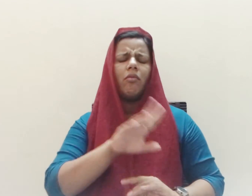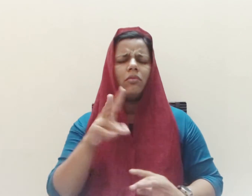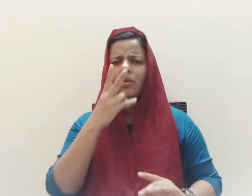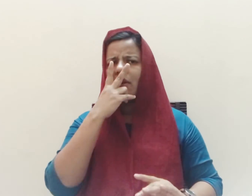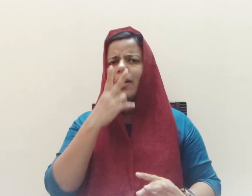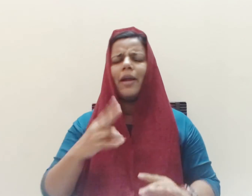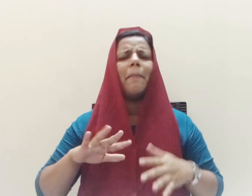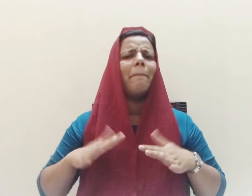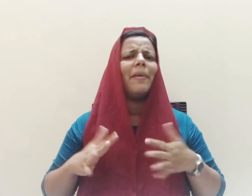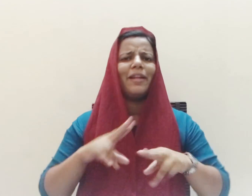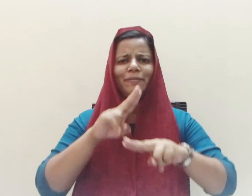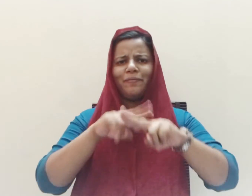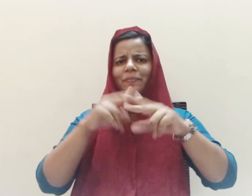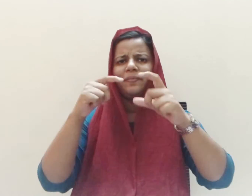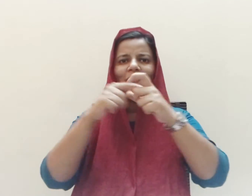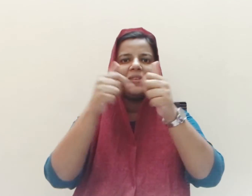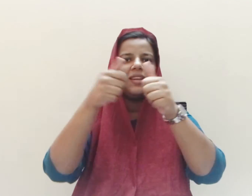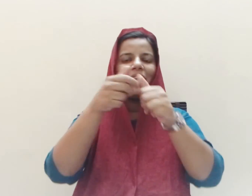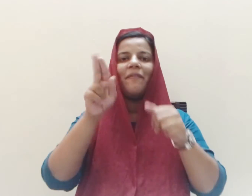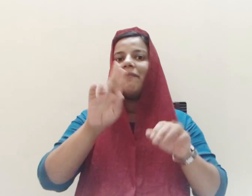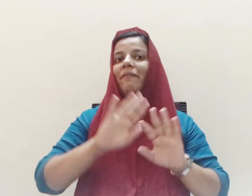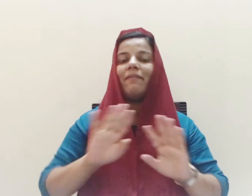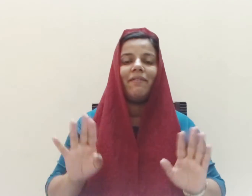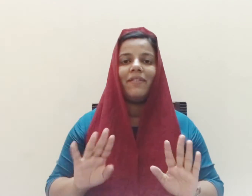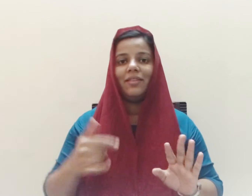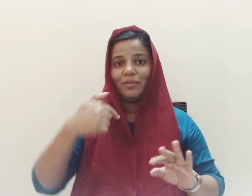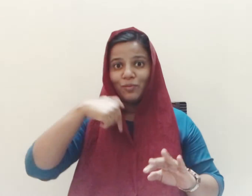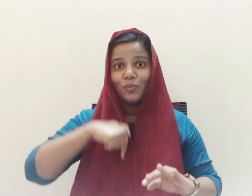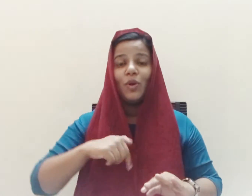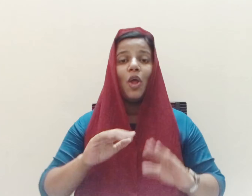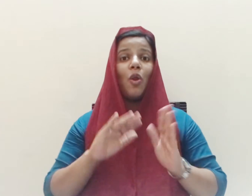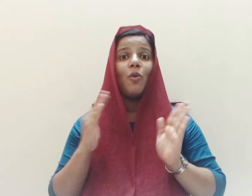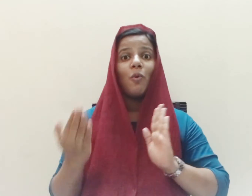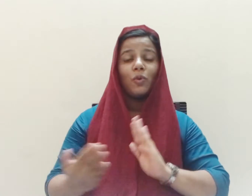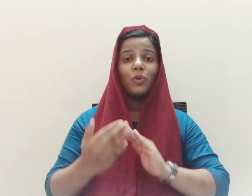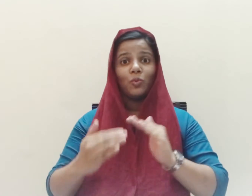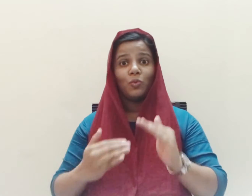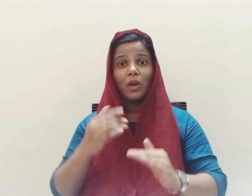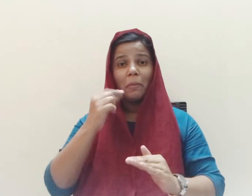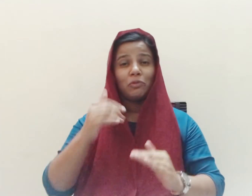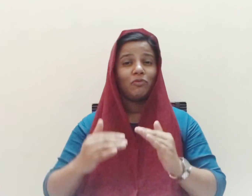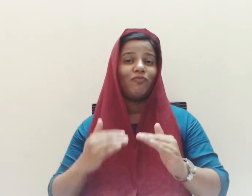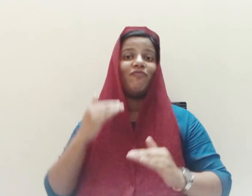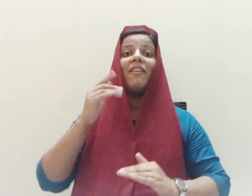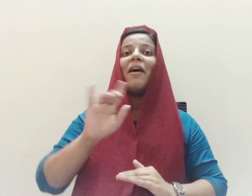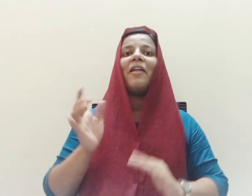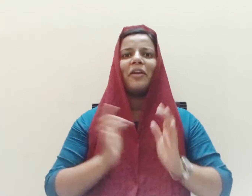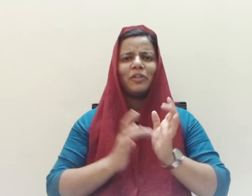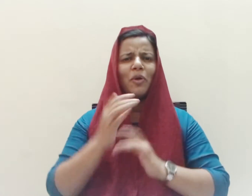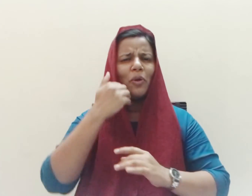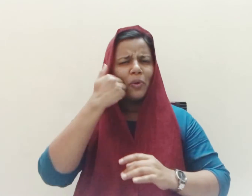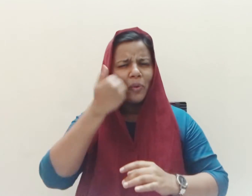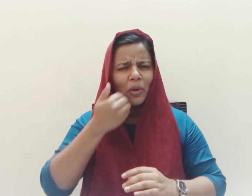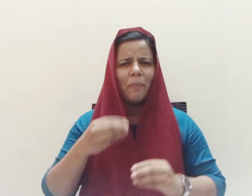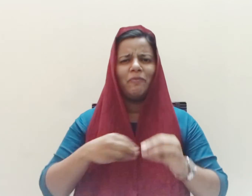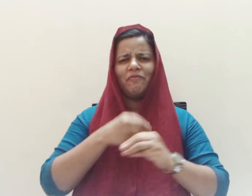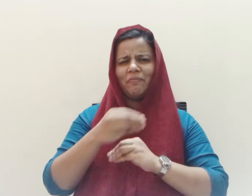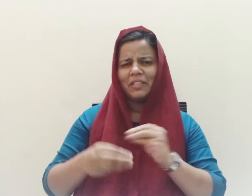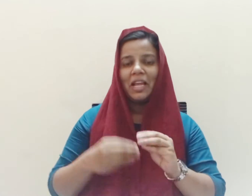കണ്ട് ഭയപ്പെടേണ്ട. നമ്മുടെ അകത്തുള്ളവൻ ലോകത്തിലുള്ളവനേക്കാൾ, വിഷയങ്ങളേക്കാൾ, രോഗത്തേക്കാൾ വലിയവനാണ്.